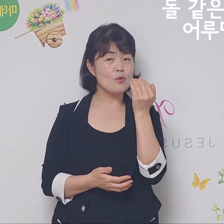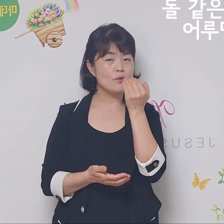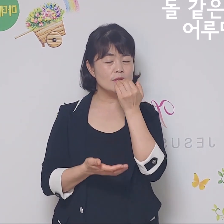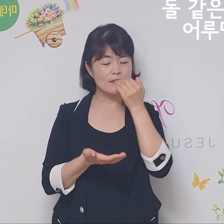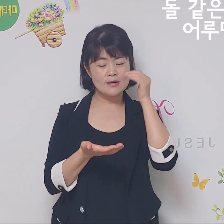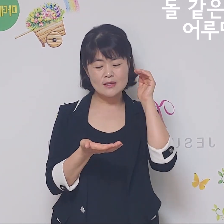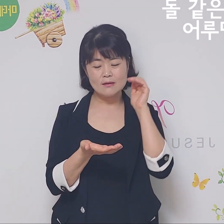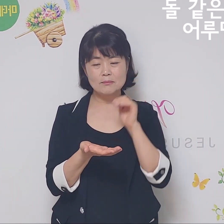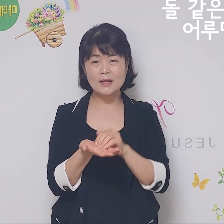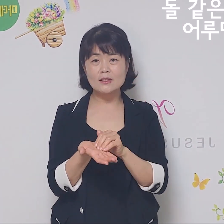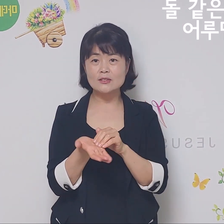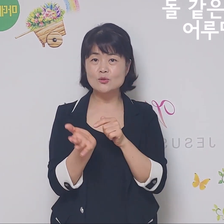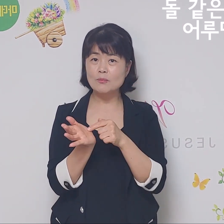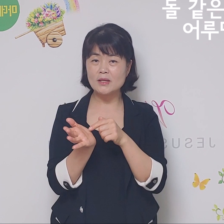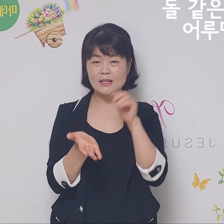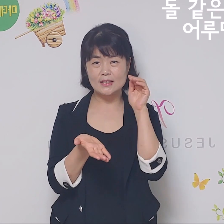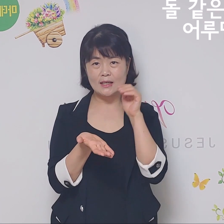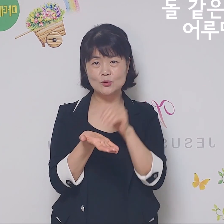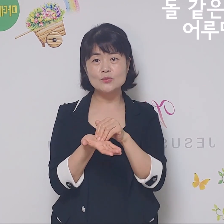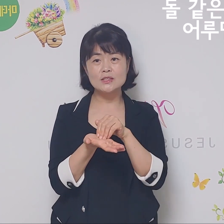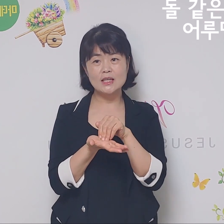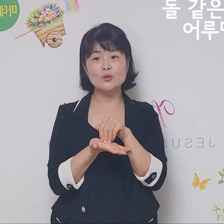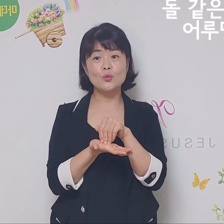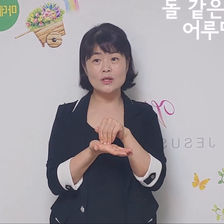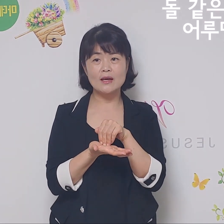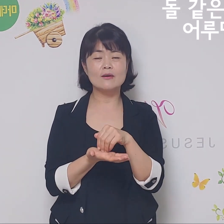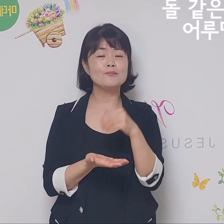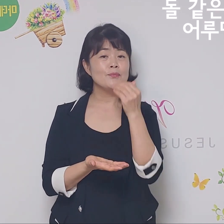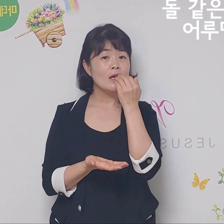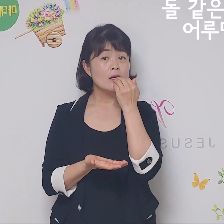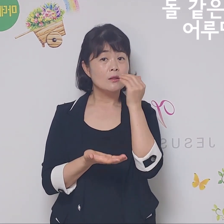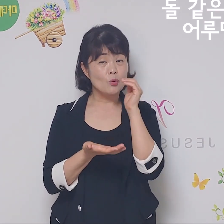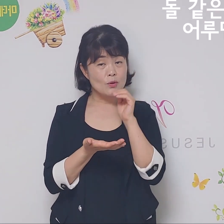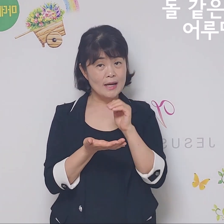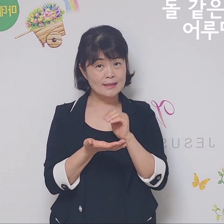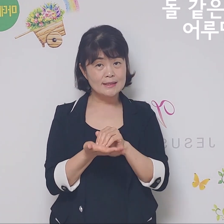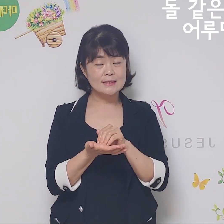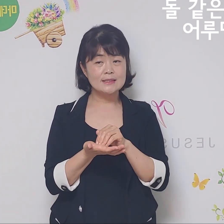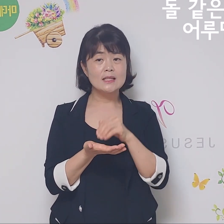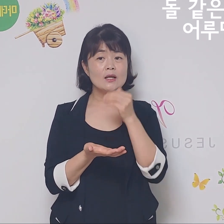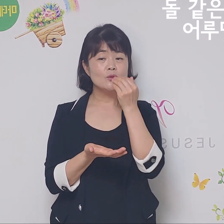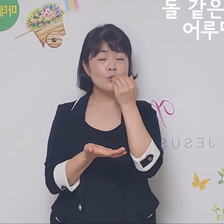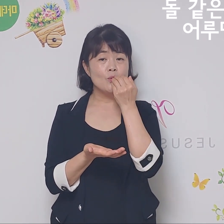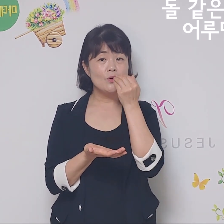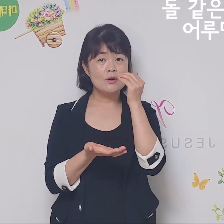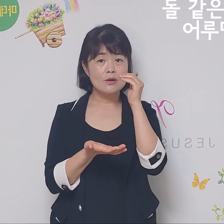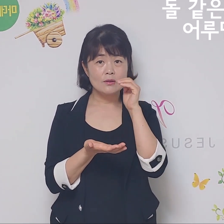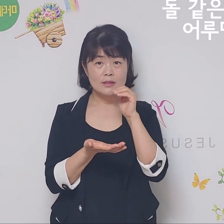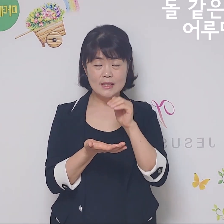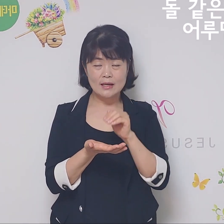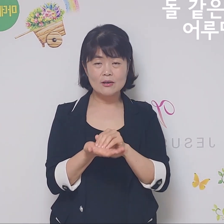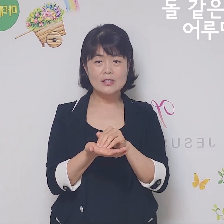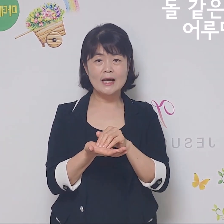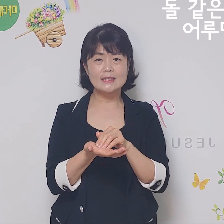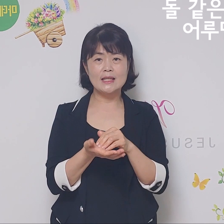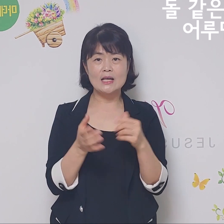주시고 그거에서 뱉어서 손바닥에다가 놓는 게 돌이에요. 돌 같은 돌이에요. 같다